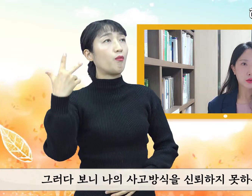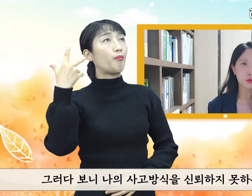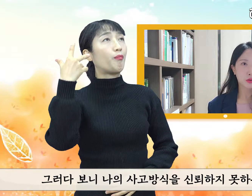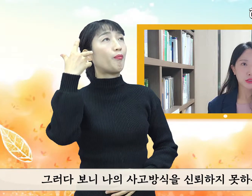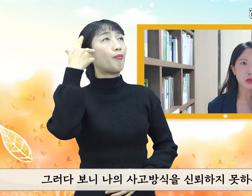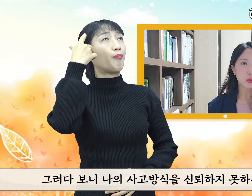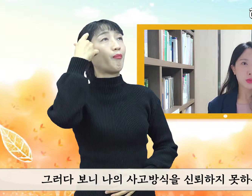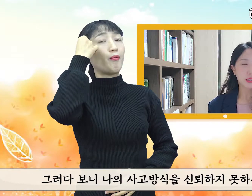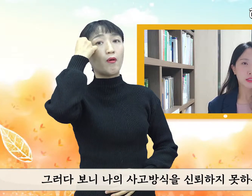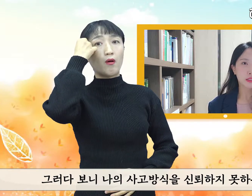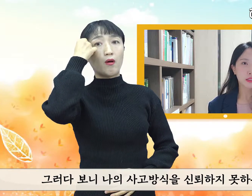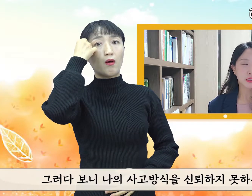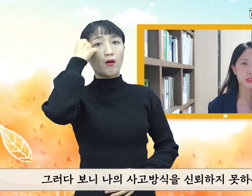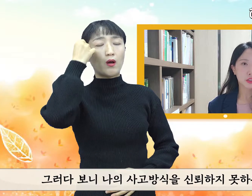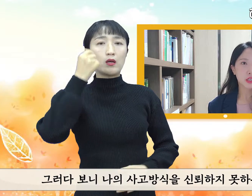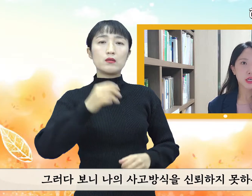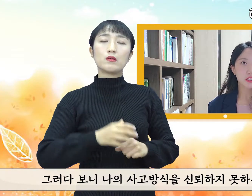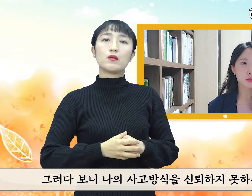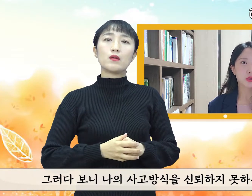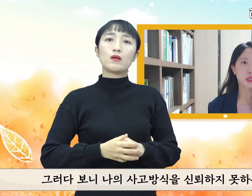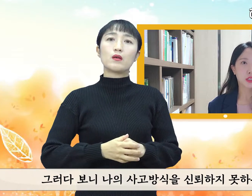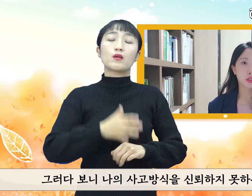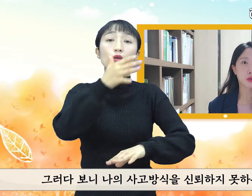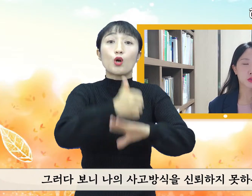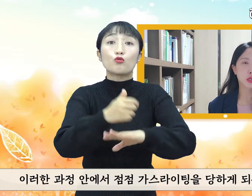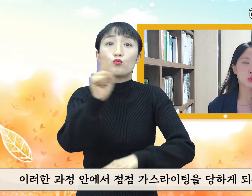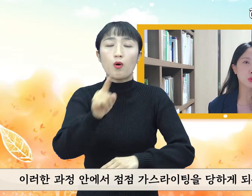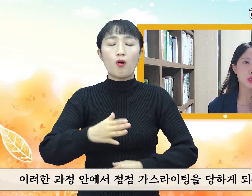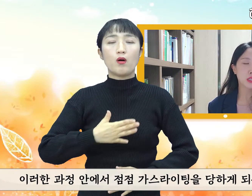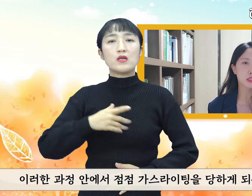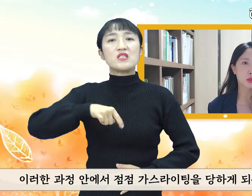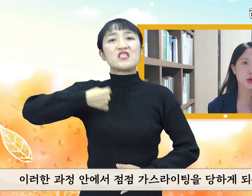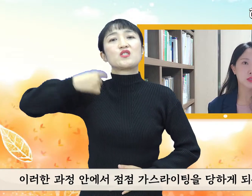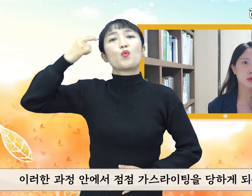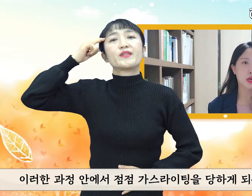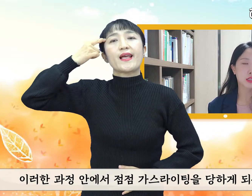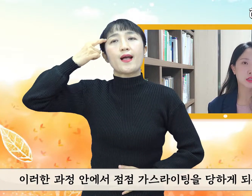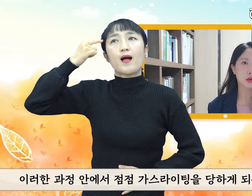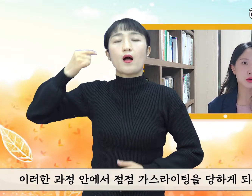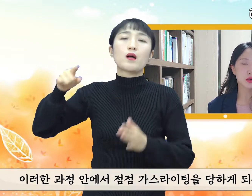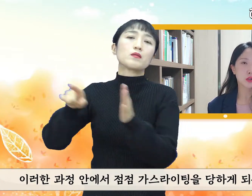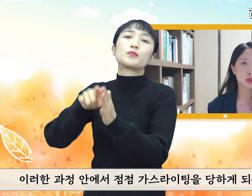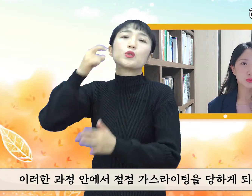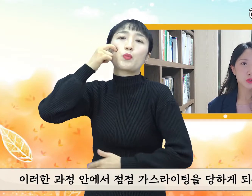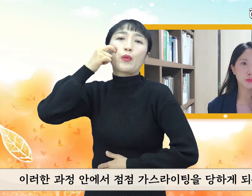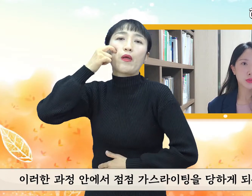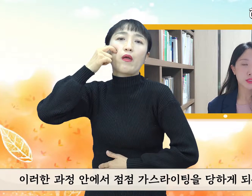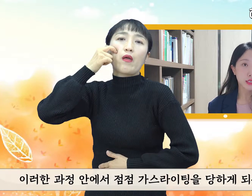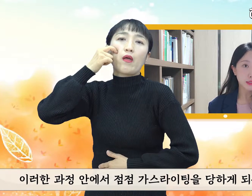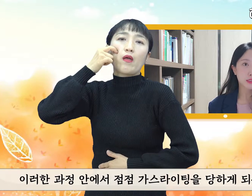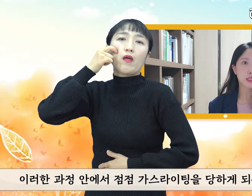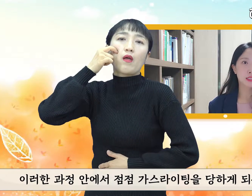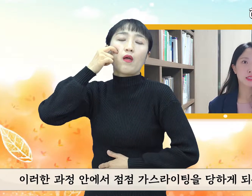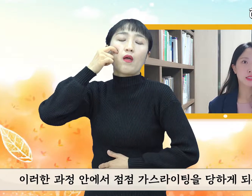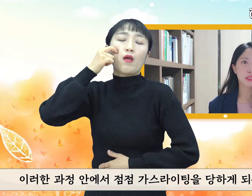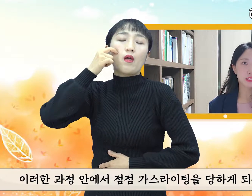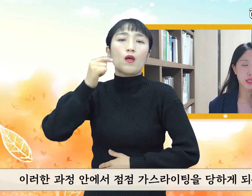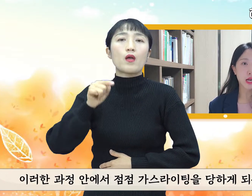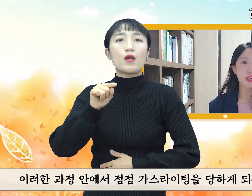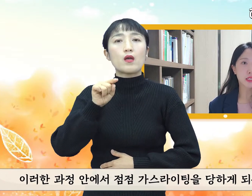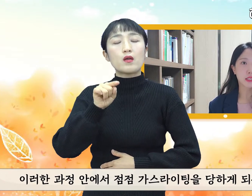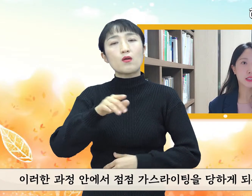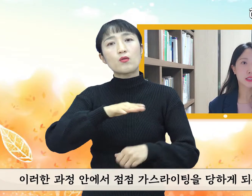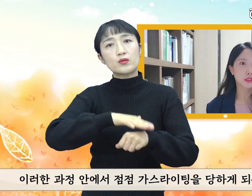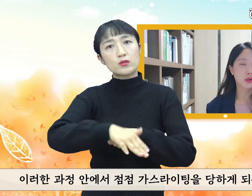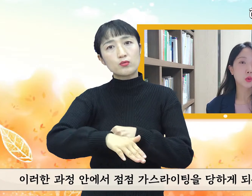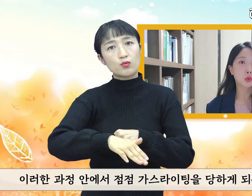나의 어떤 사고 방식을 신뢰하지 못하게 되는 거죠. 이러한 이제 과정 안에서 점점 이제 가스라이팅을